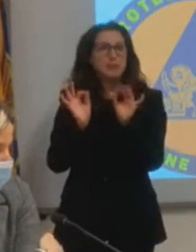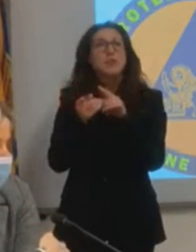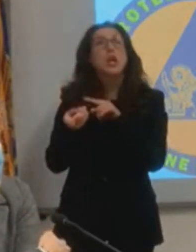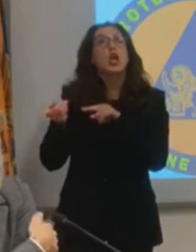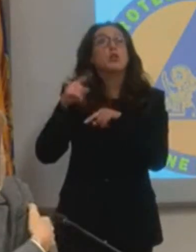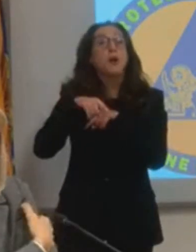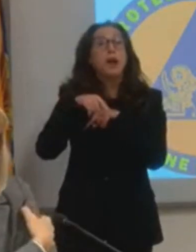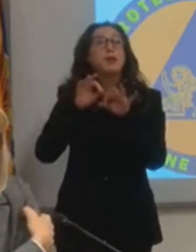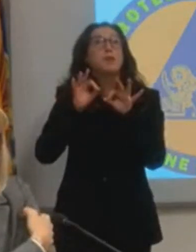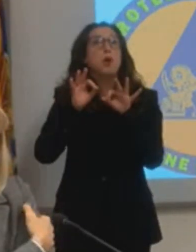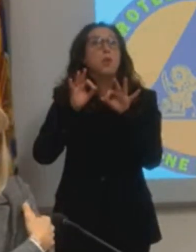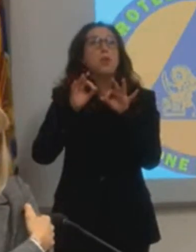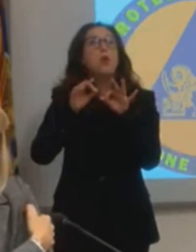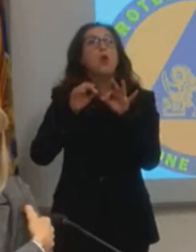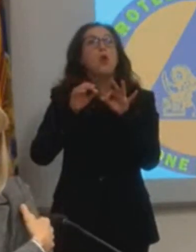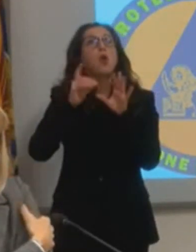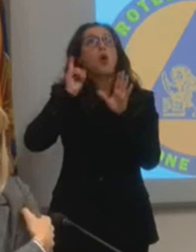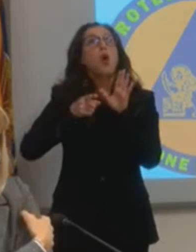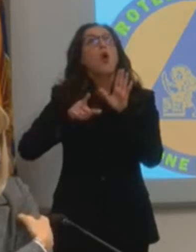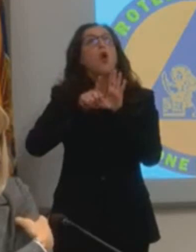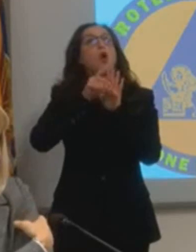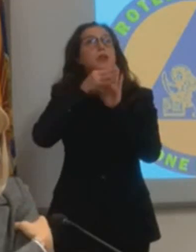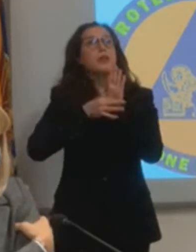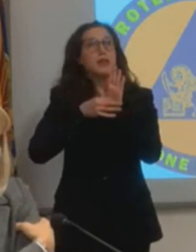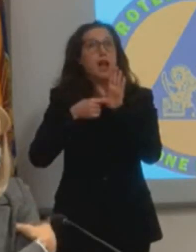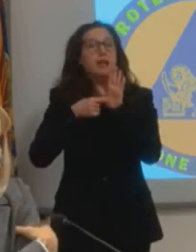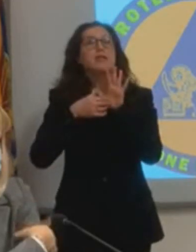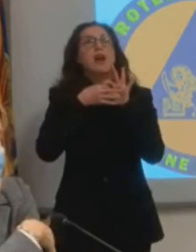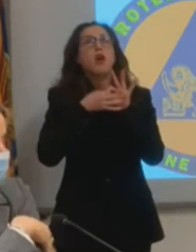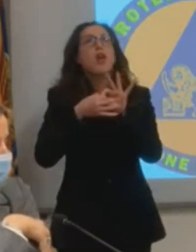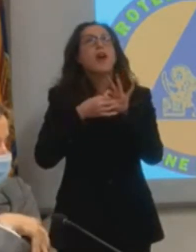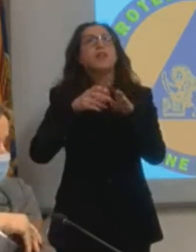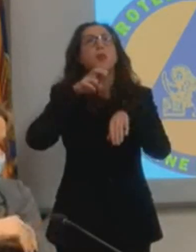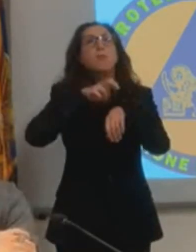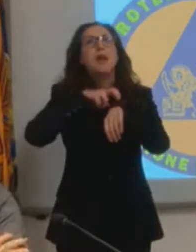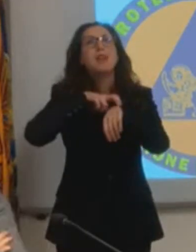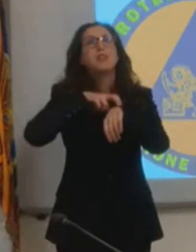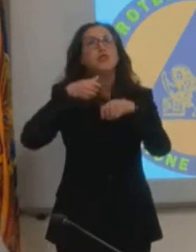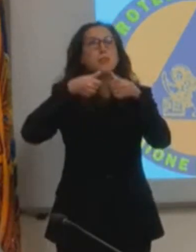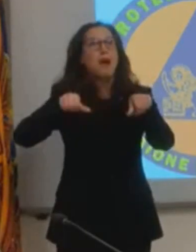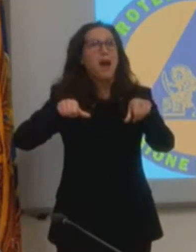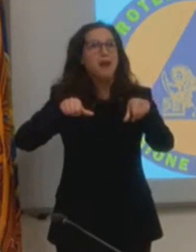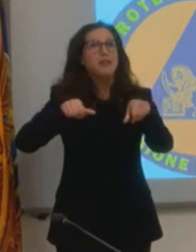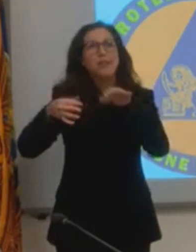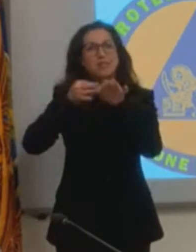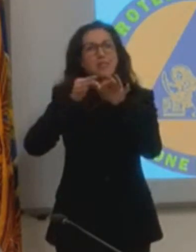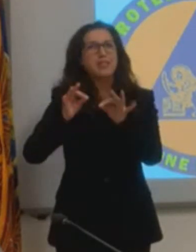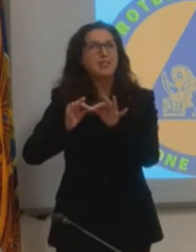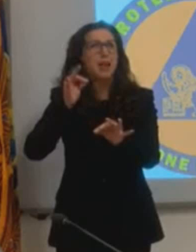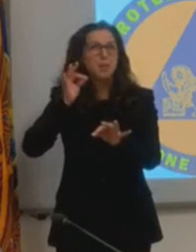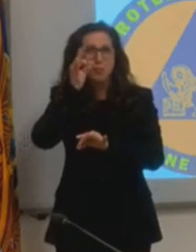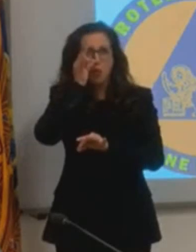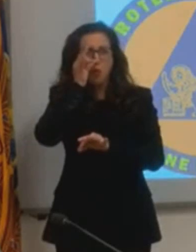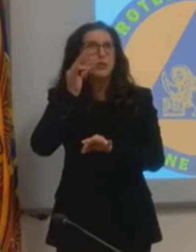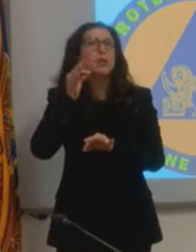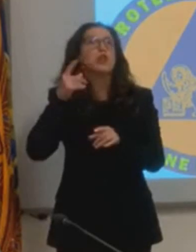l'ordinanza rispetto alla fase di test di tamponi con i medici di base quindi domani cercheremo di mettere in fila un